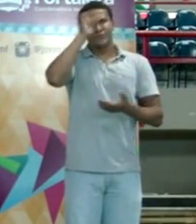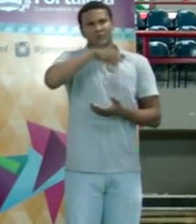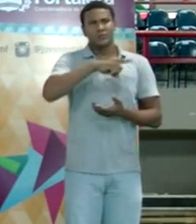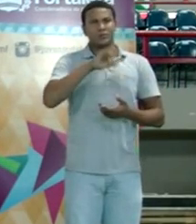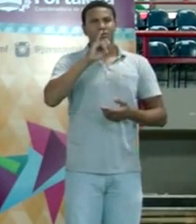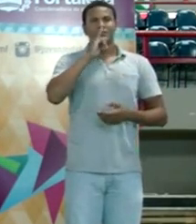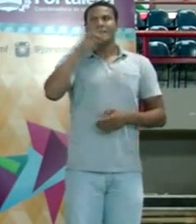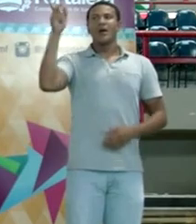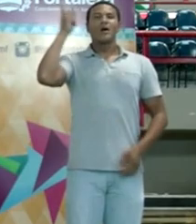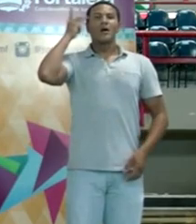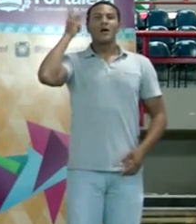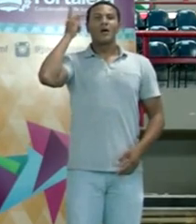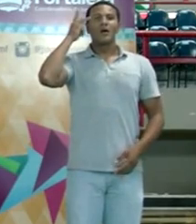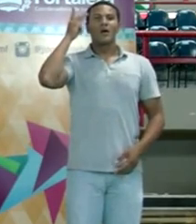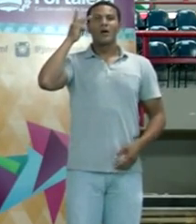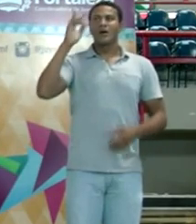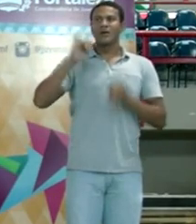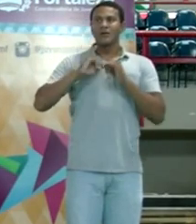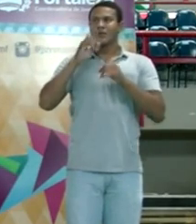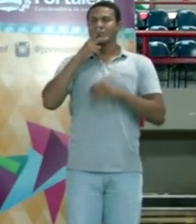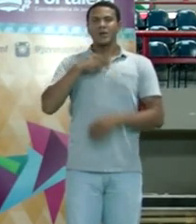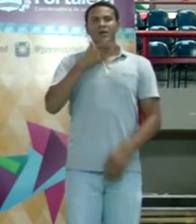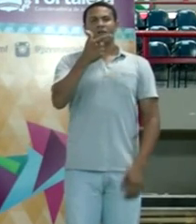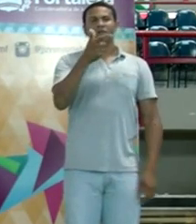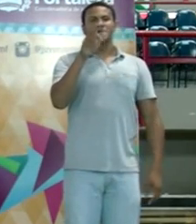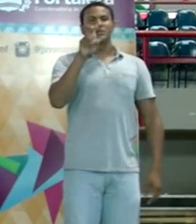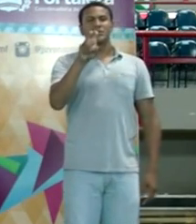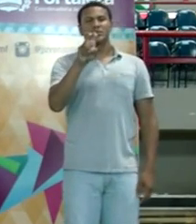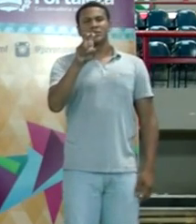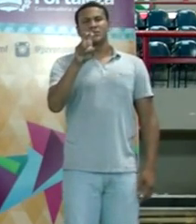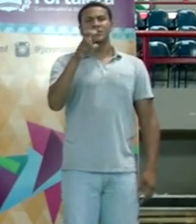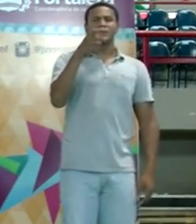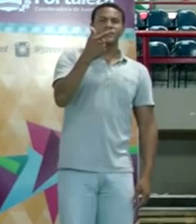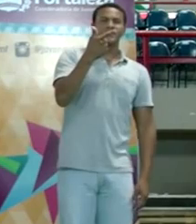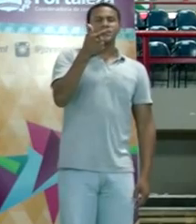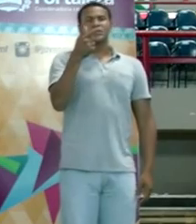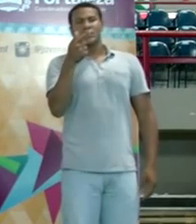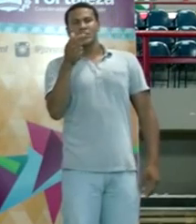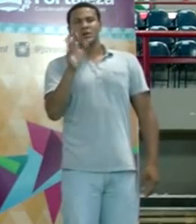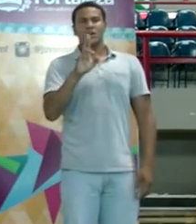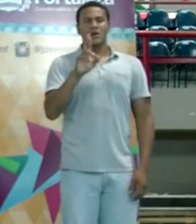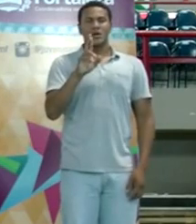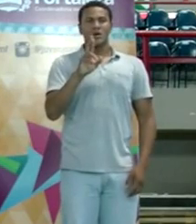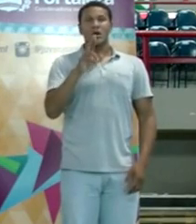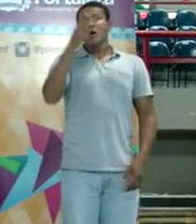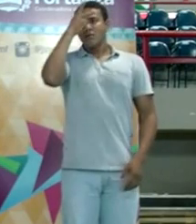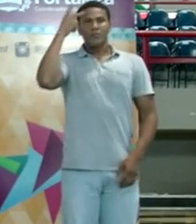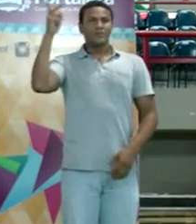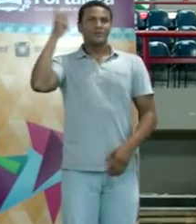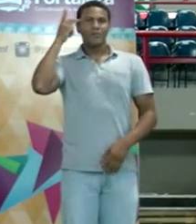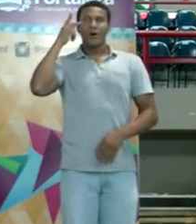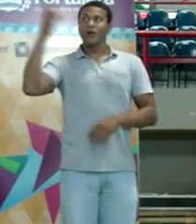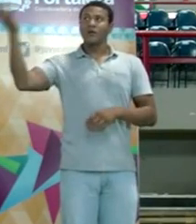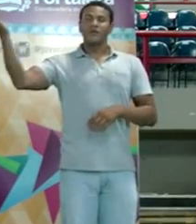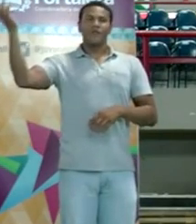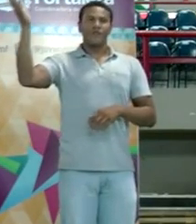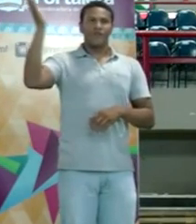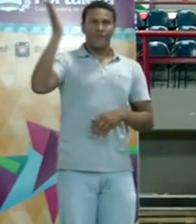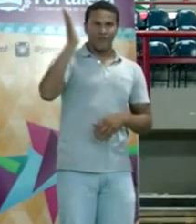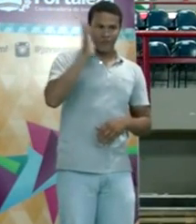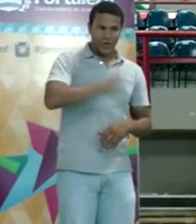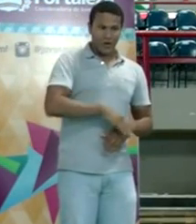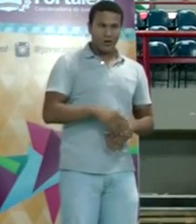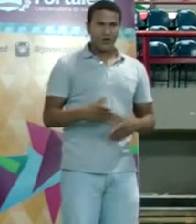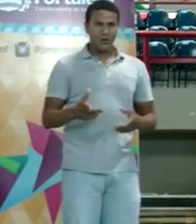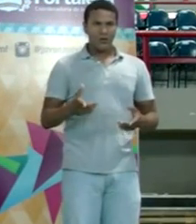Livre, lá de São Paulo, tu paga uma média de 25 a 27 reais para o cara vir deixar. A gente beira o absurdo de pedir